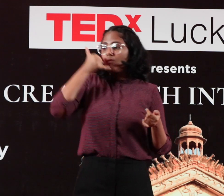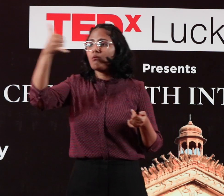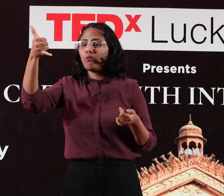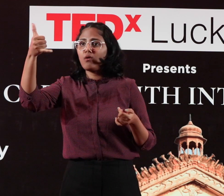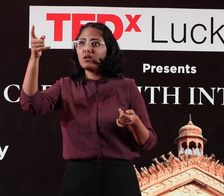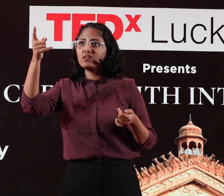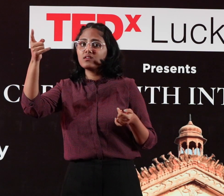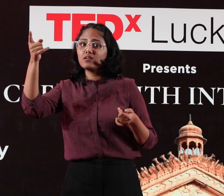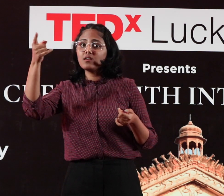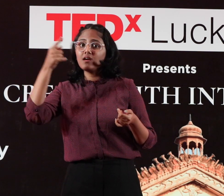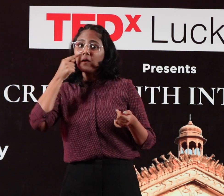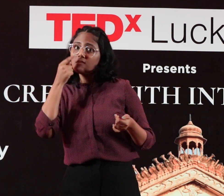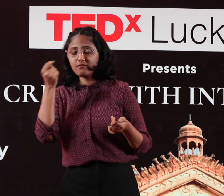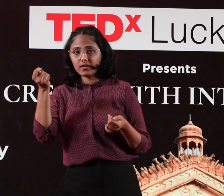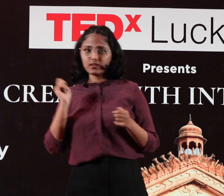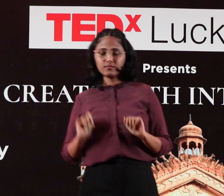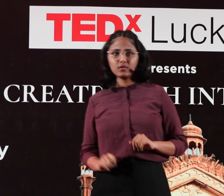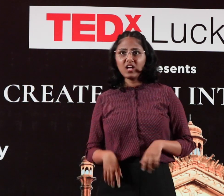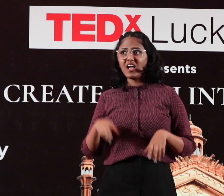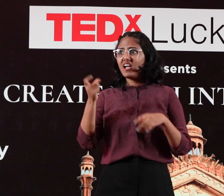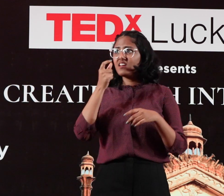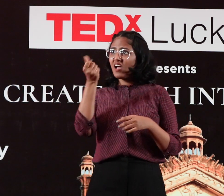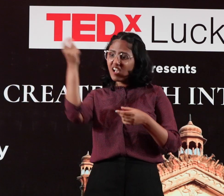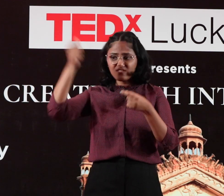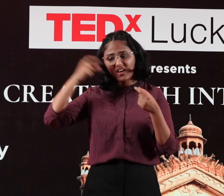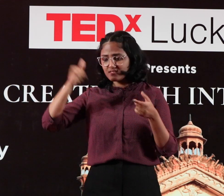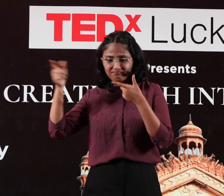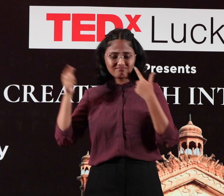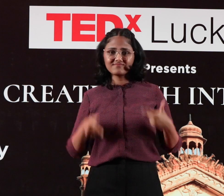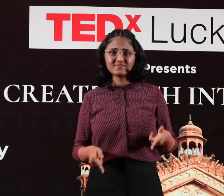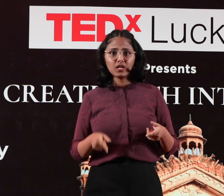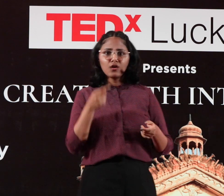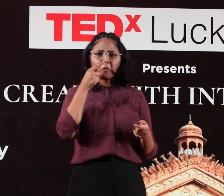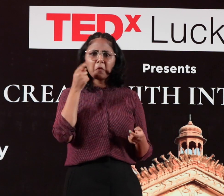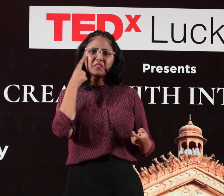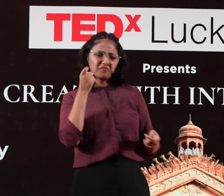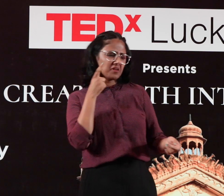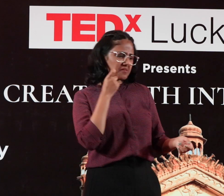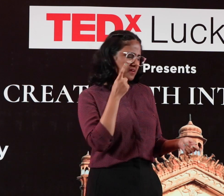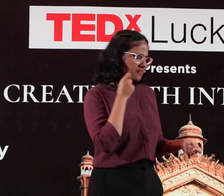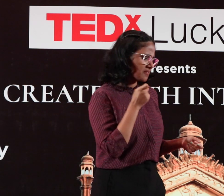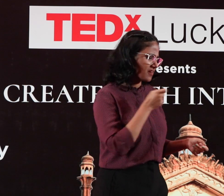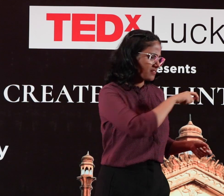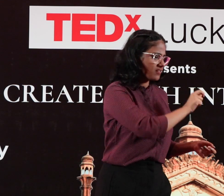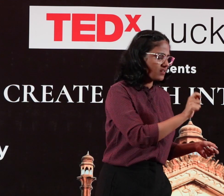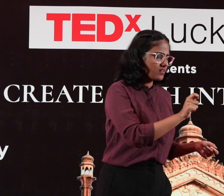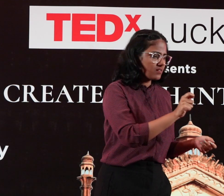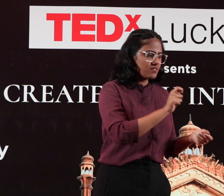हस्बैंड को कॉल किया और वो आए तो कभी झुंझुना इस वक्त बजाते, कभी इस तरफ बजाते. एक वक्त ऐसा आया कि वो सिर्फ हिलते